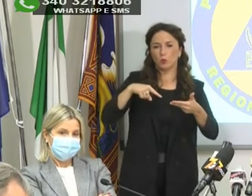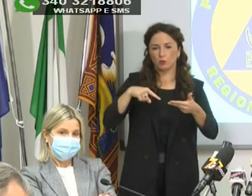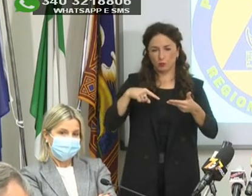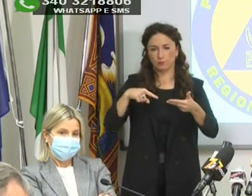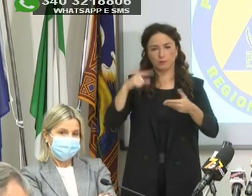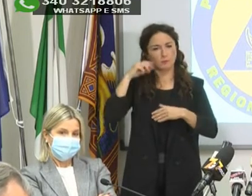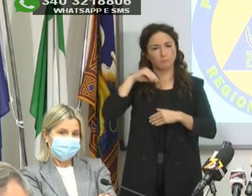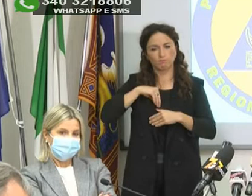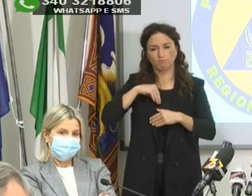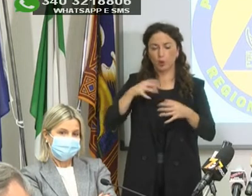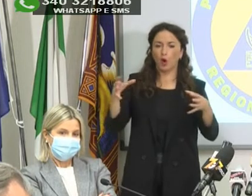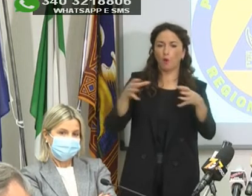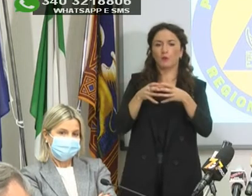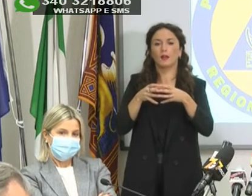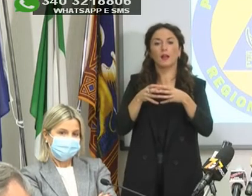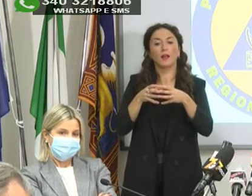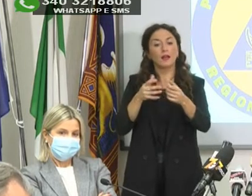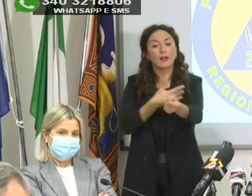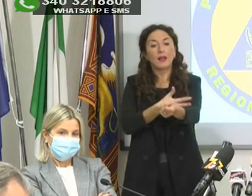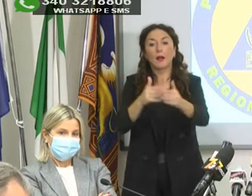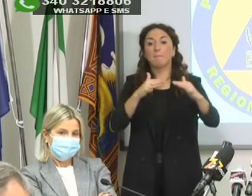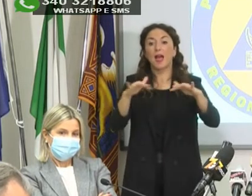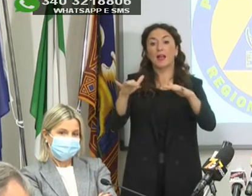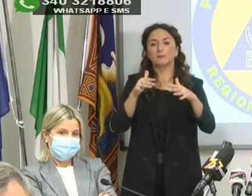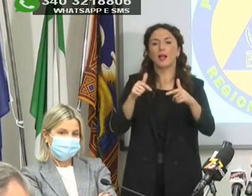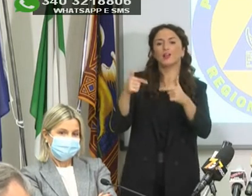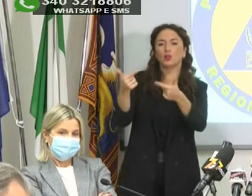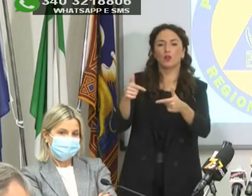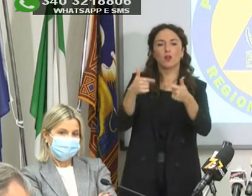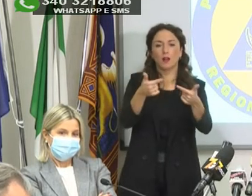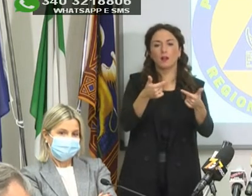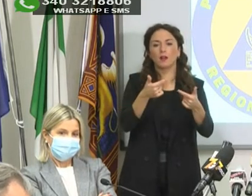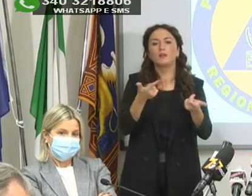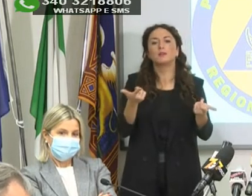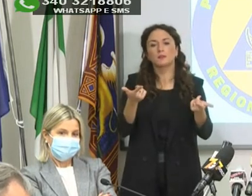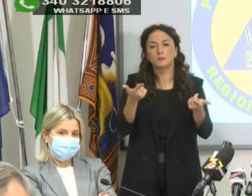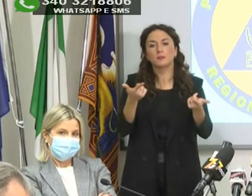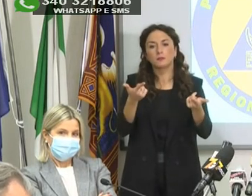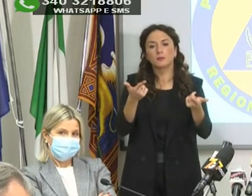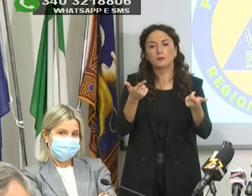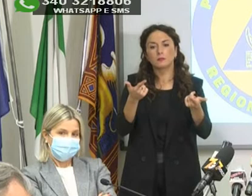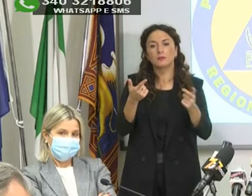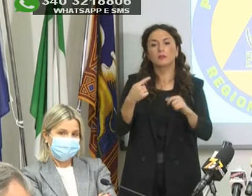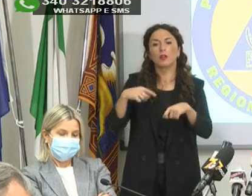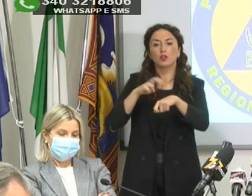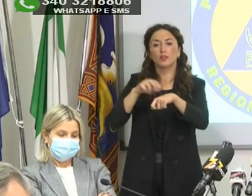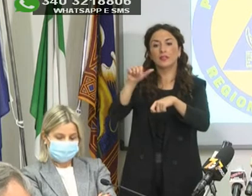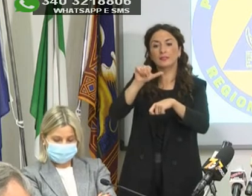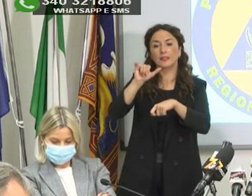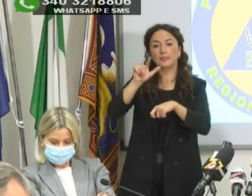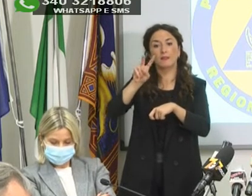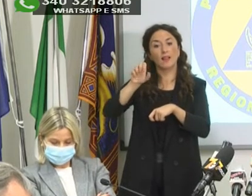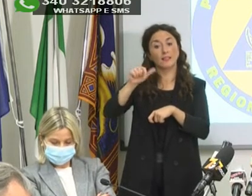e di senso anche di comunità, di donare il plasma, perché continuiamo a rifornire le emoteche della dottoressa Silvestro, ma